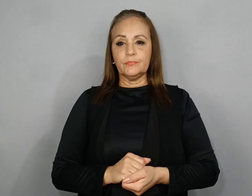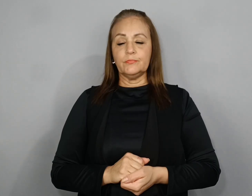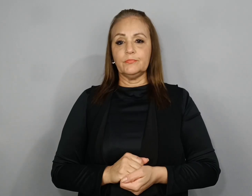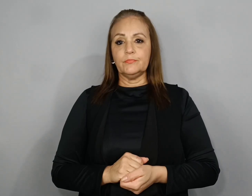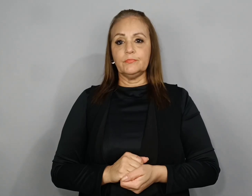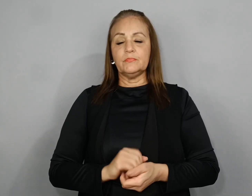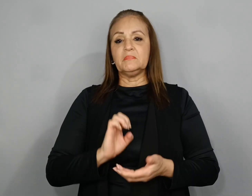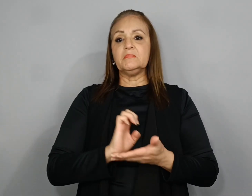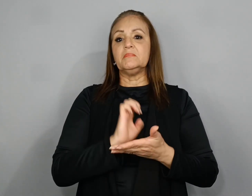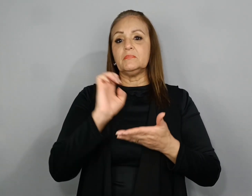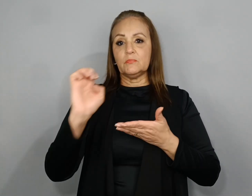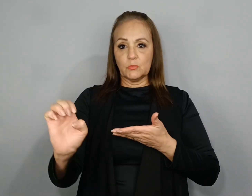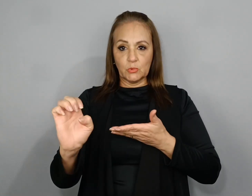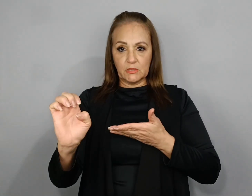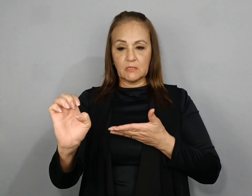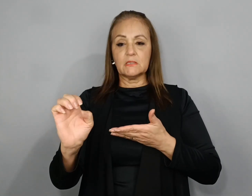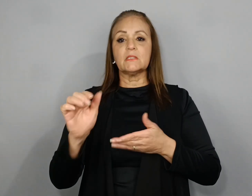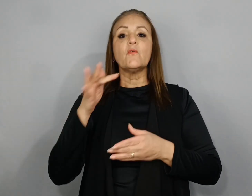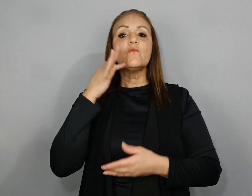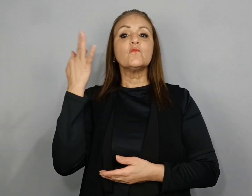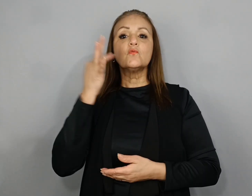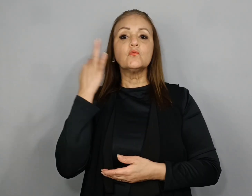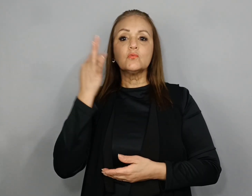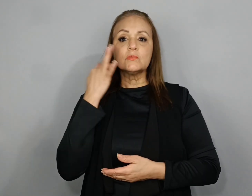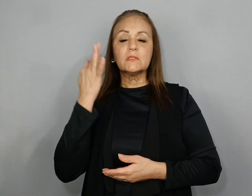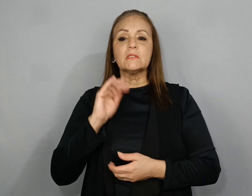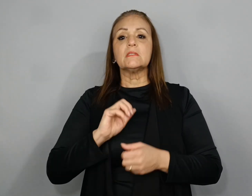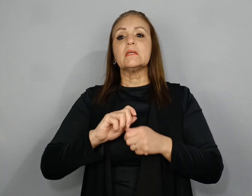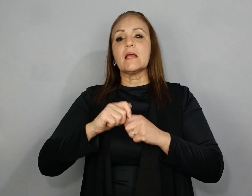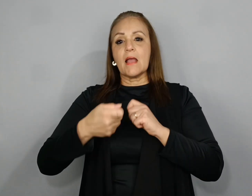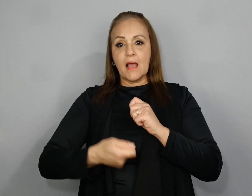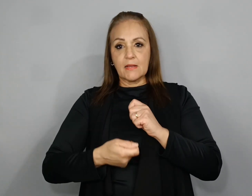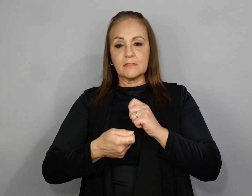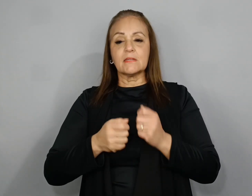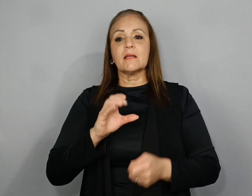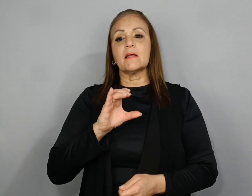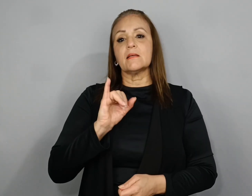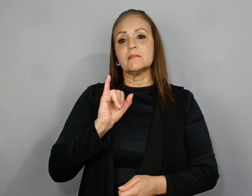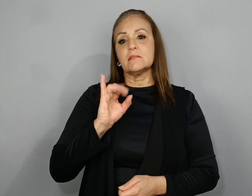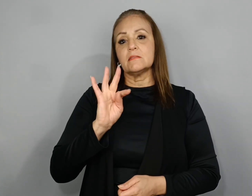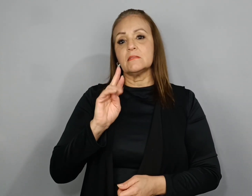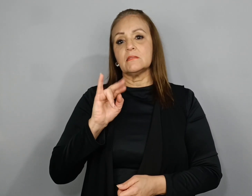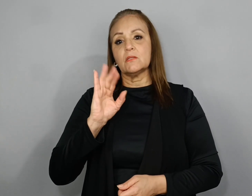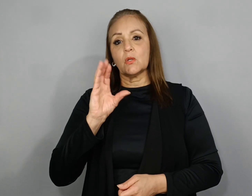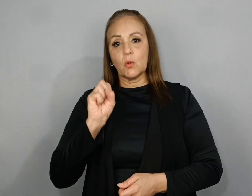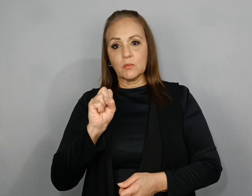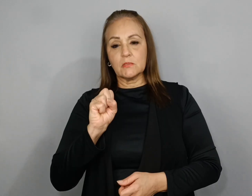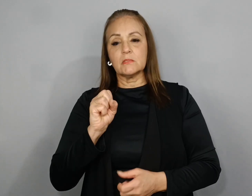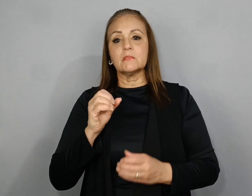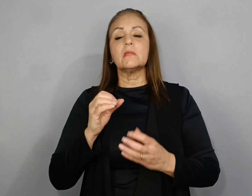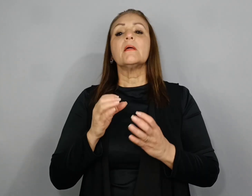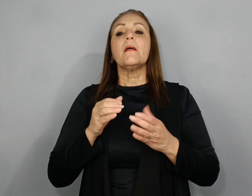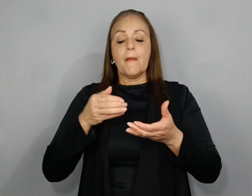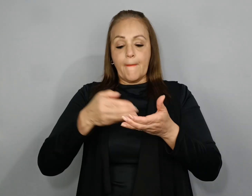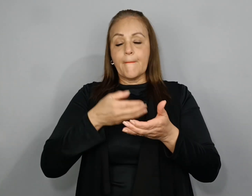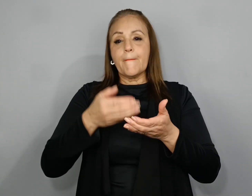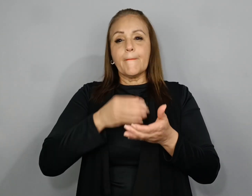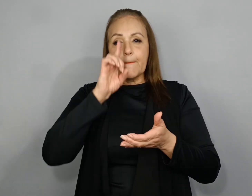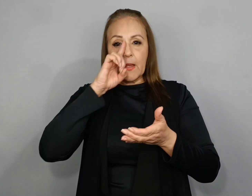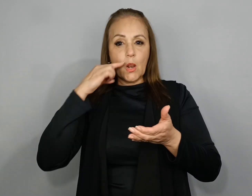Exportação de frutas, cascas de cítricos e melões, Brasil,